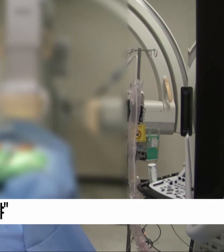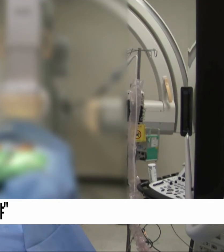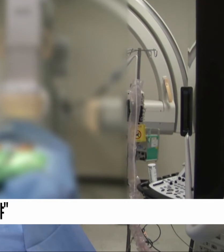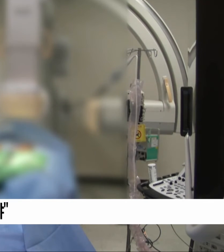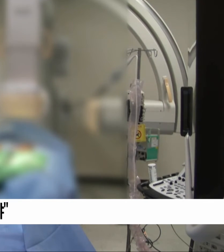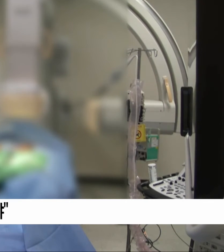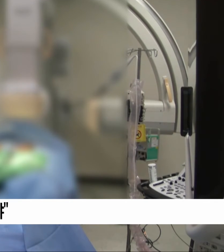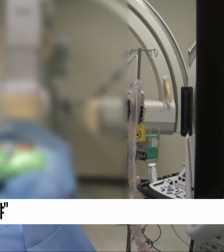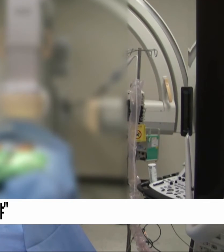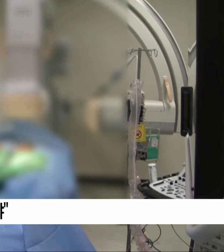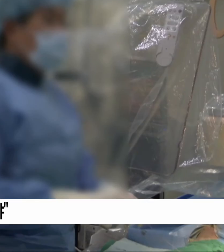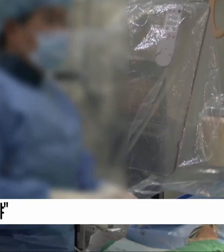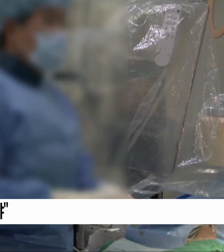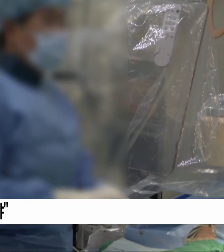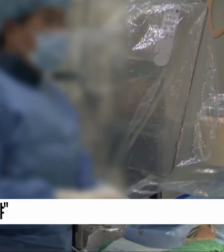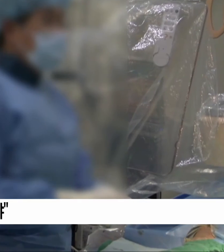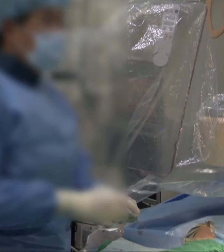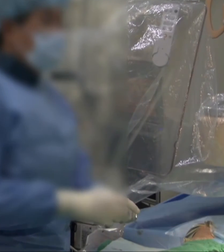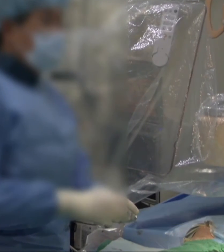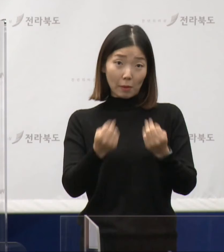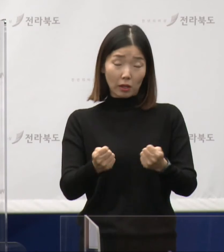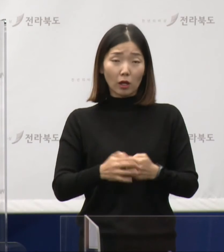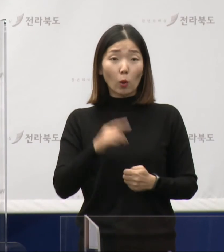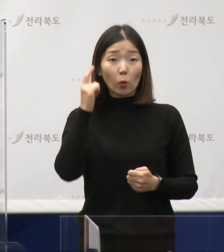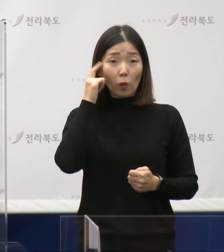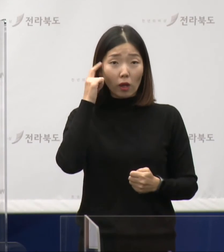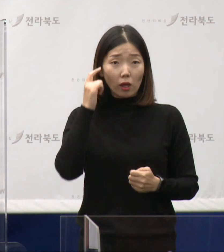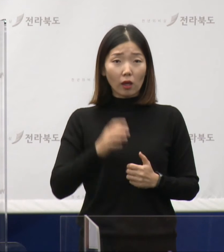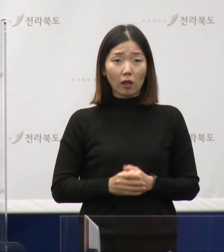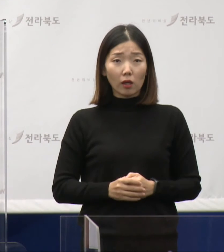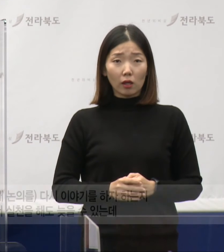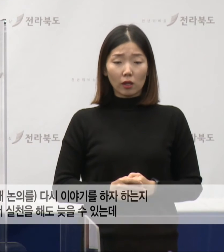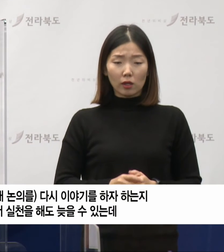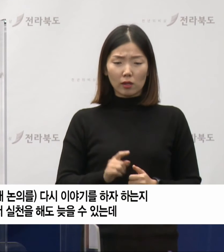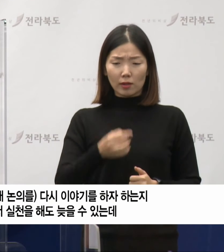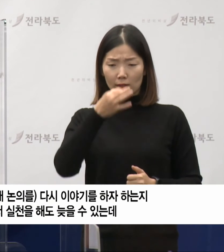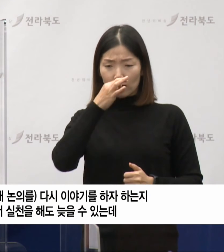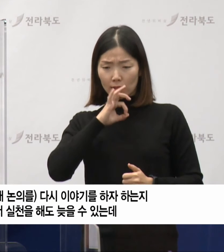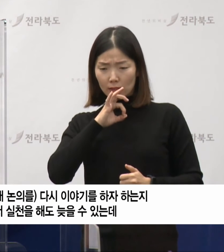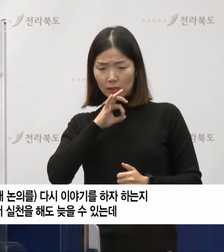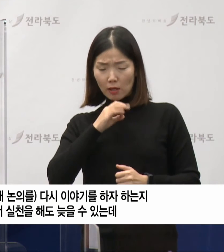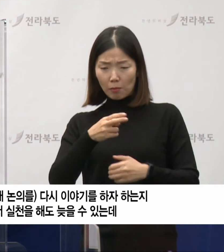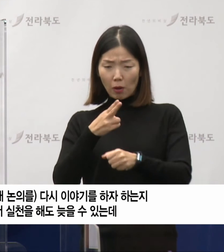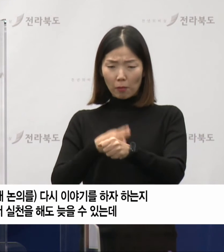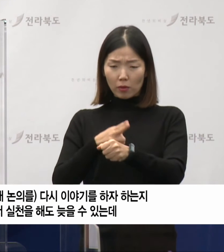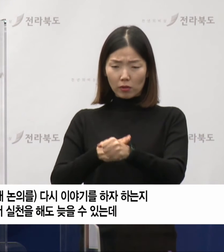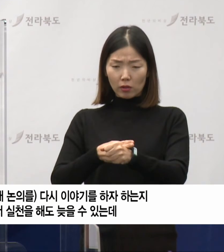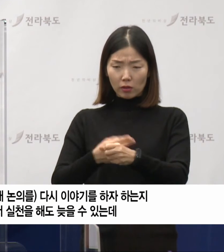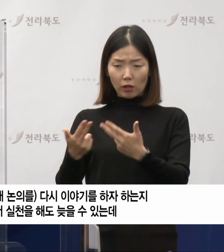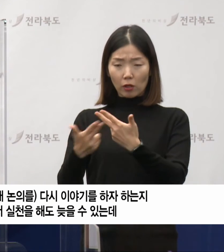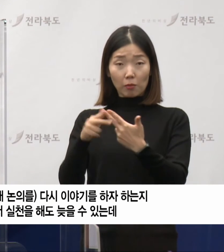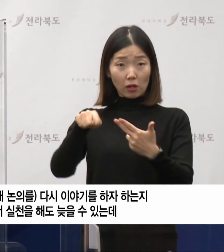논의 테이블에 나와야 한다고 촉구했습니다. 이익 집단인 의사협회에서